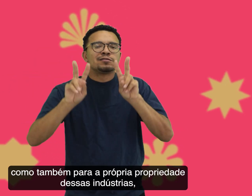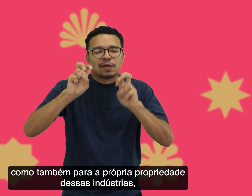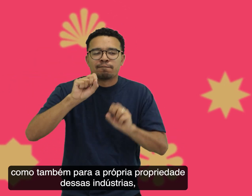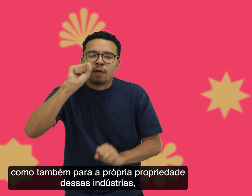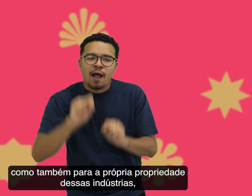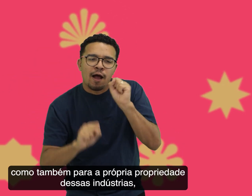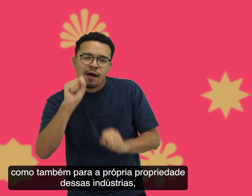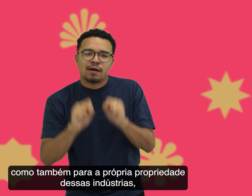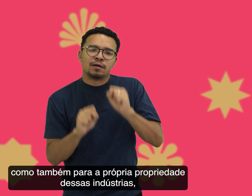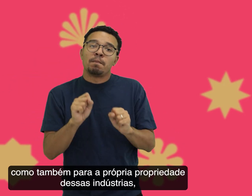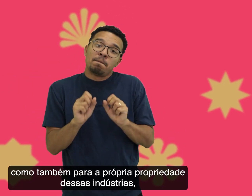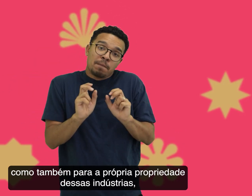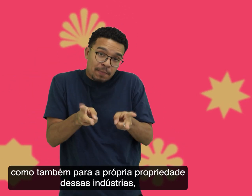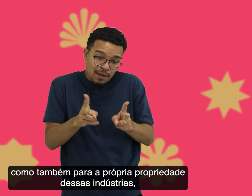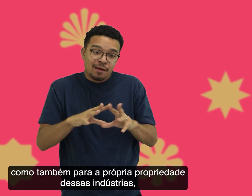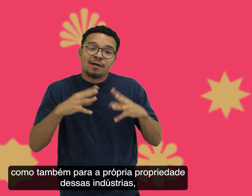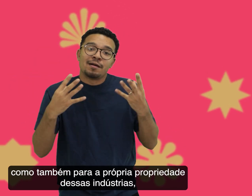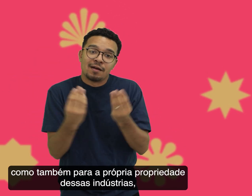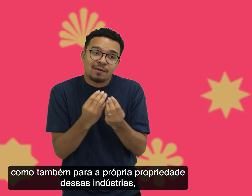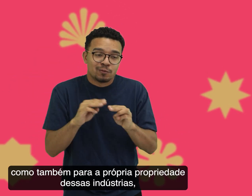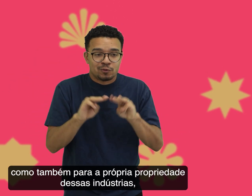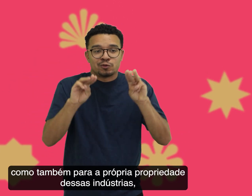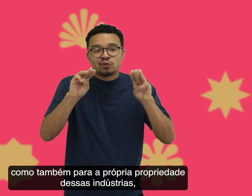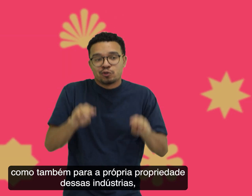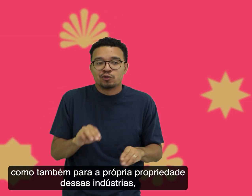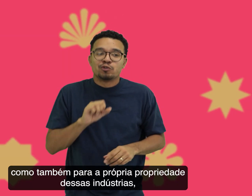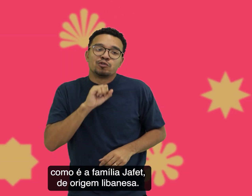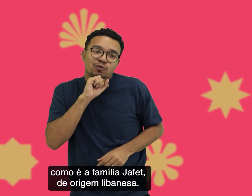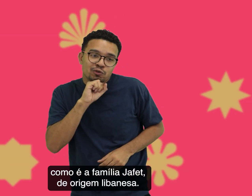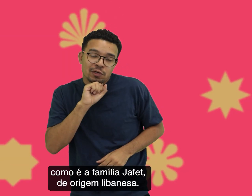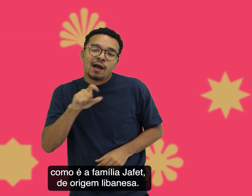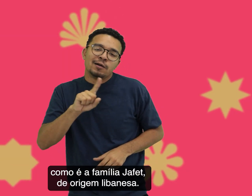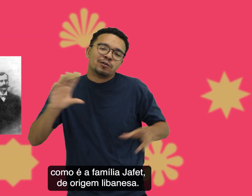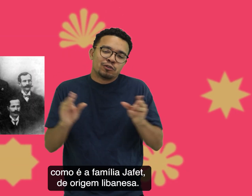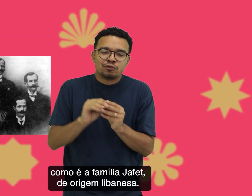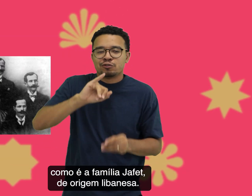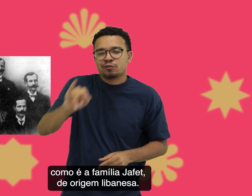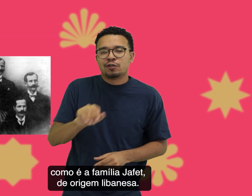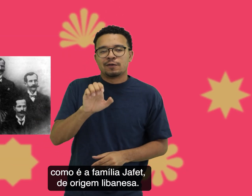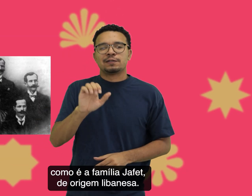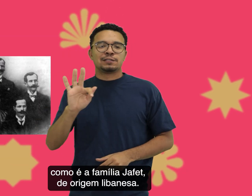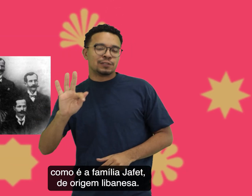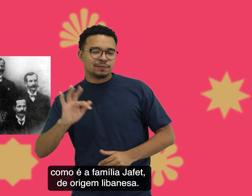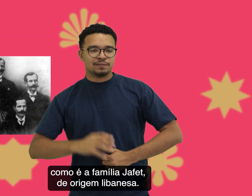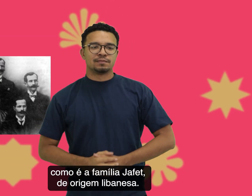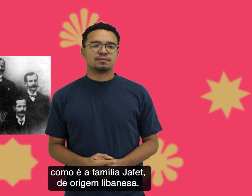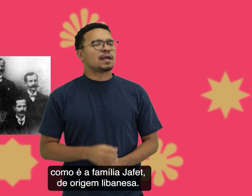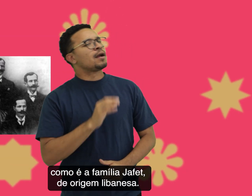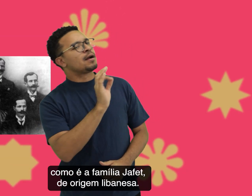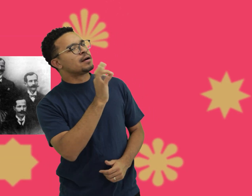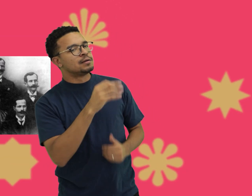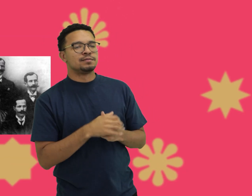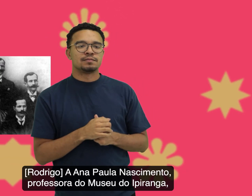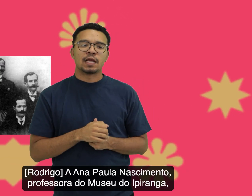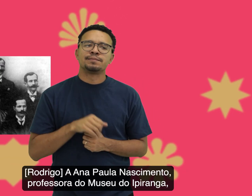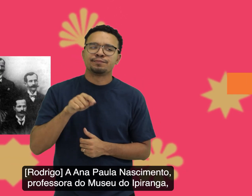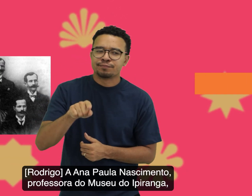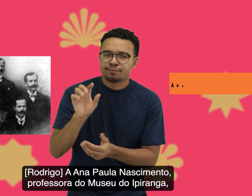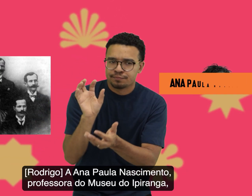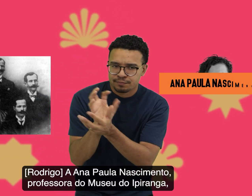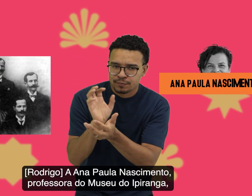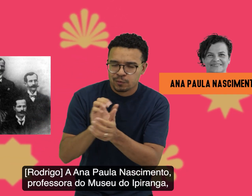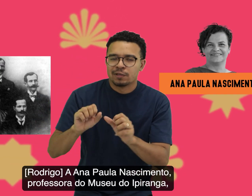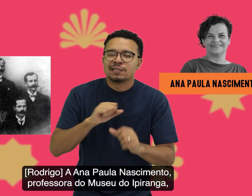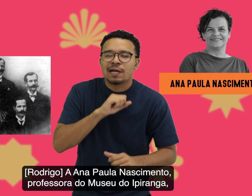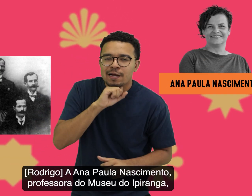o trabalho, como também para a própria propriedade dessas indústrias, como é a família Jafé, né, de origem libanesa.